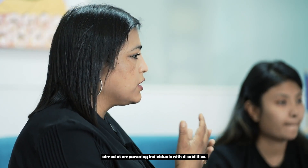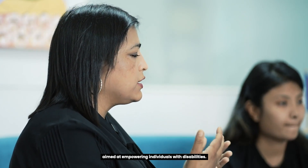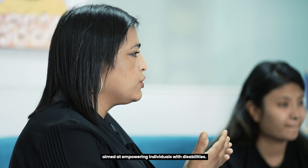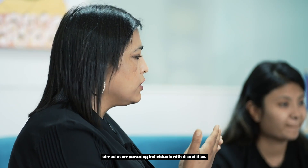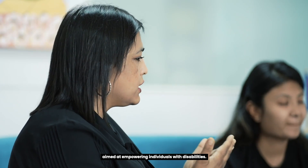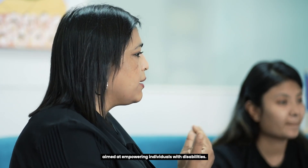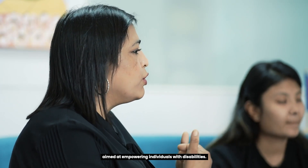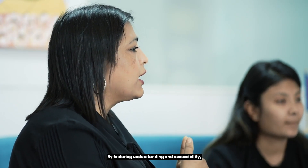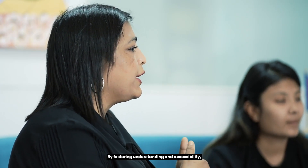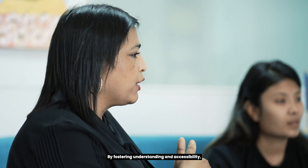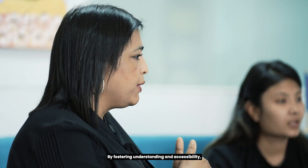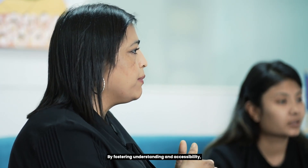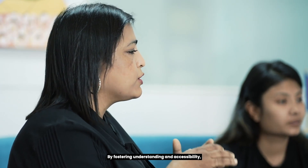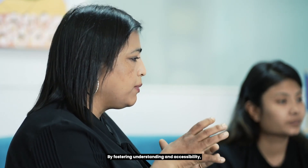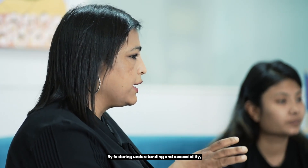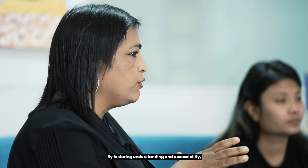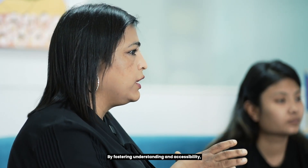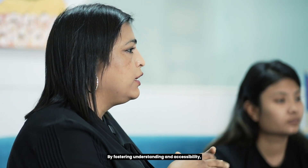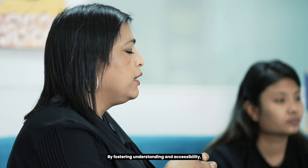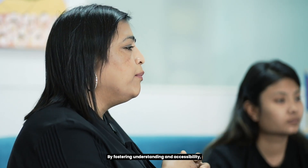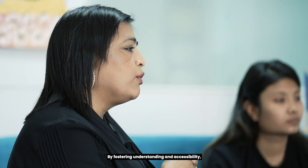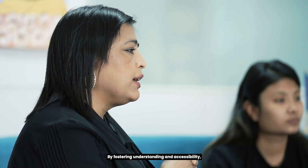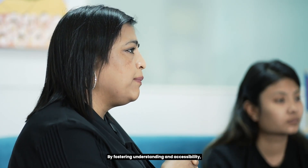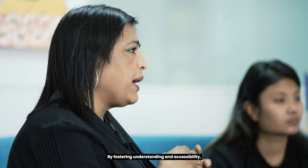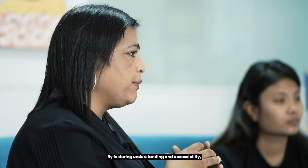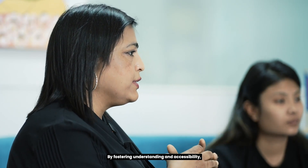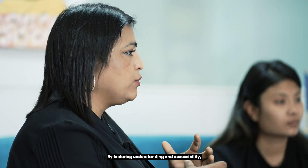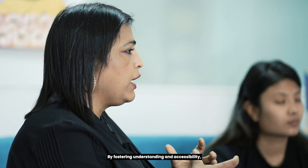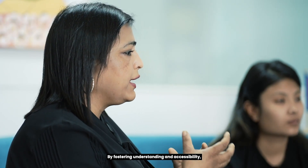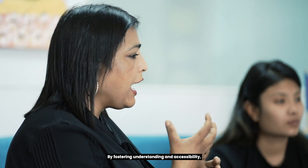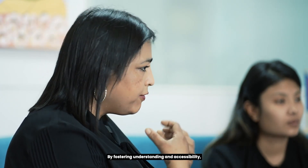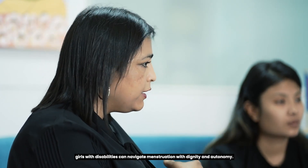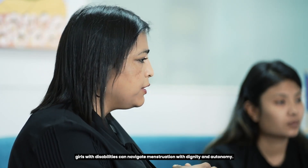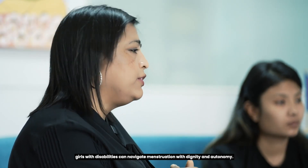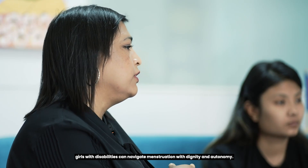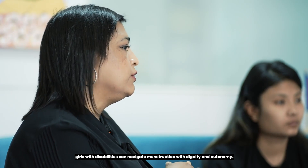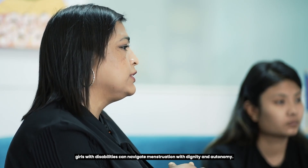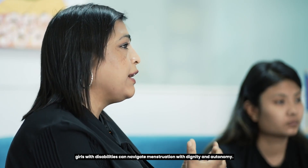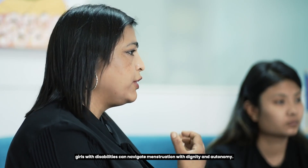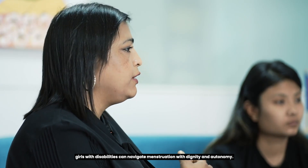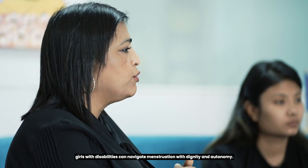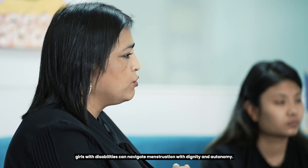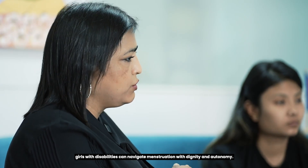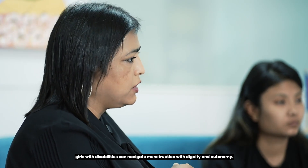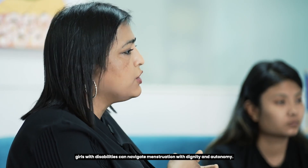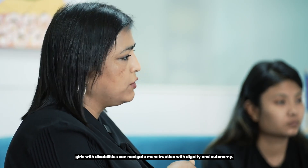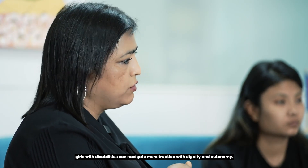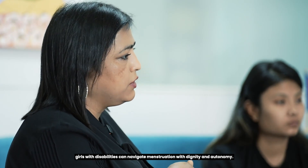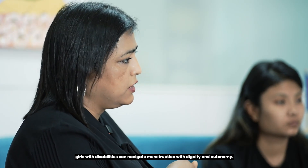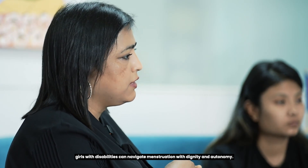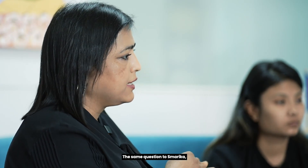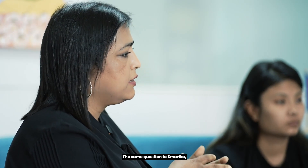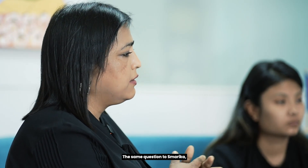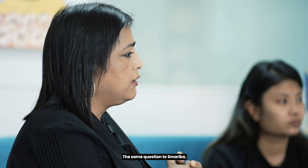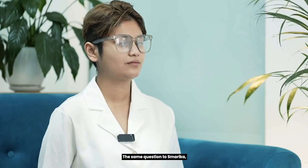त्यो जनचेतनामूलक कार्यक्रमहरूमा सहभागी हुने मौका पायो भने चाहिँ उहाँहरूले आफैले पनि फिल गर्नुहुन्छ, आफैहरूले पनि बुझ्नुहुन्छ र चेन्ज